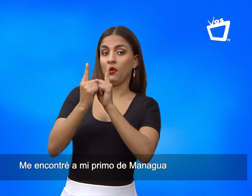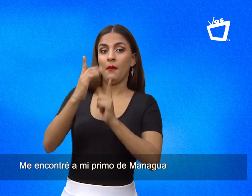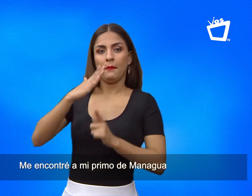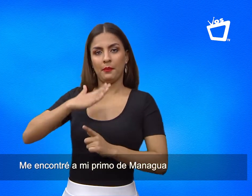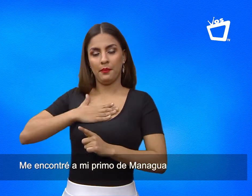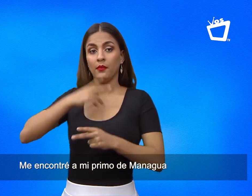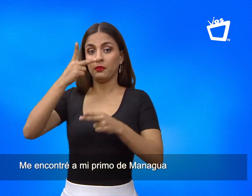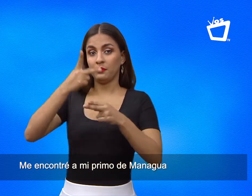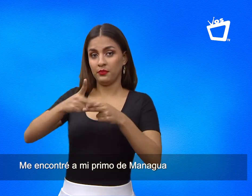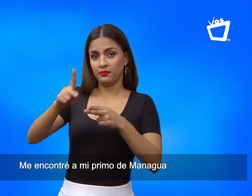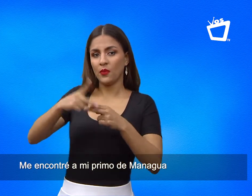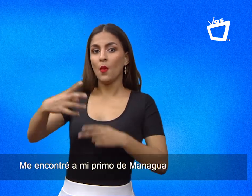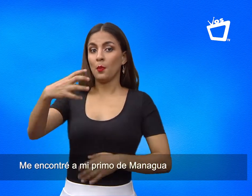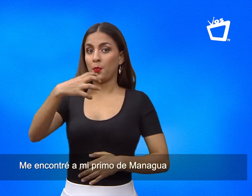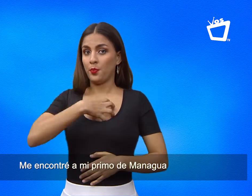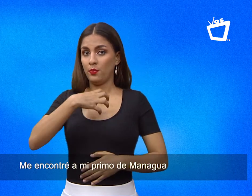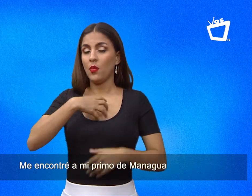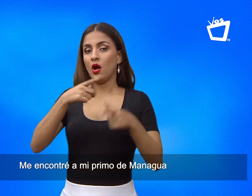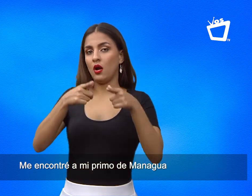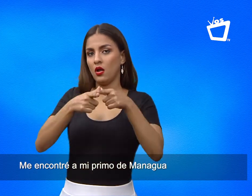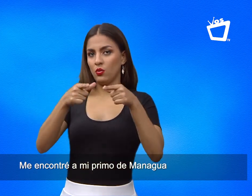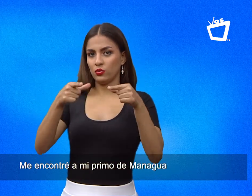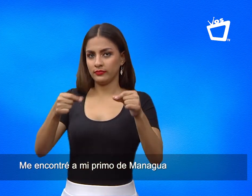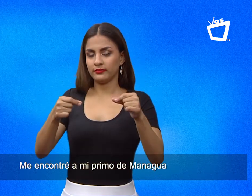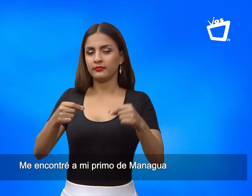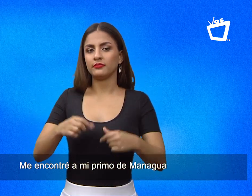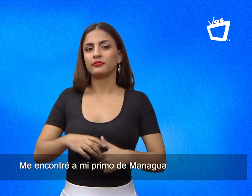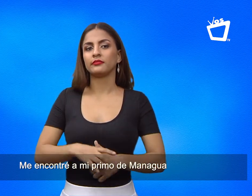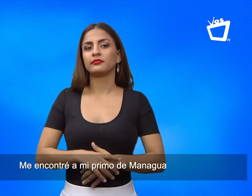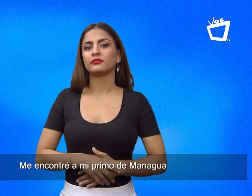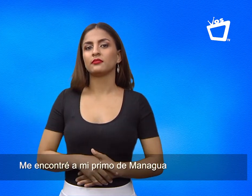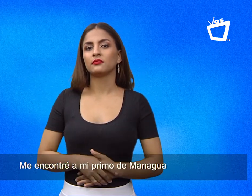Me encontré a mi primo de Managua.